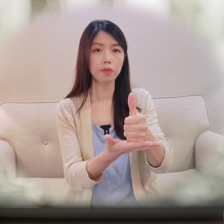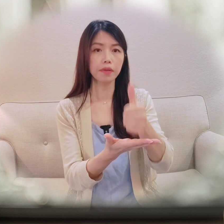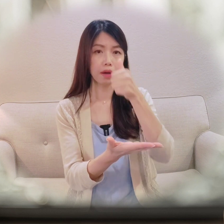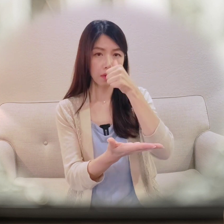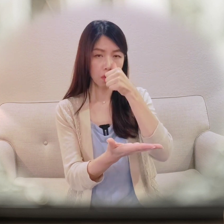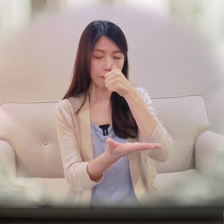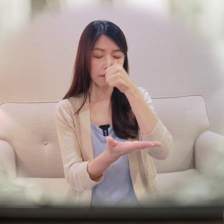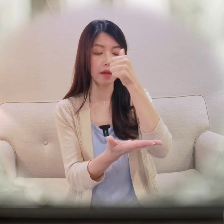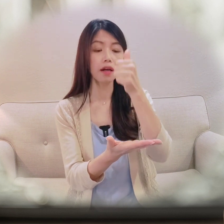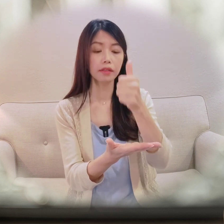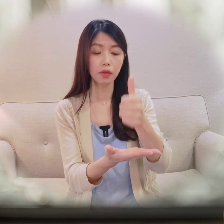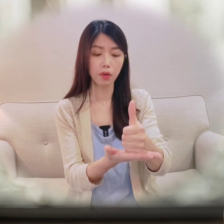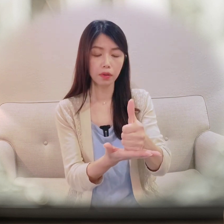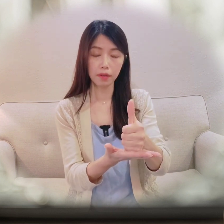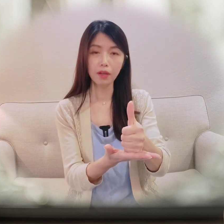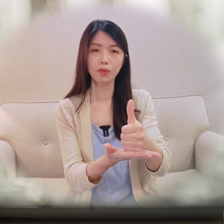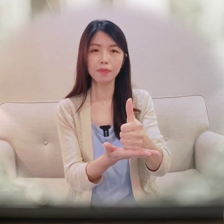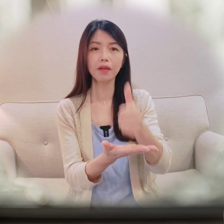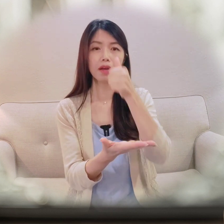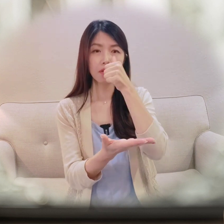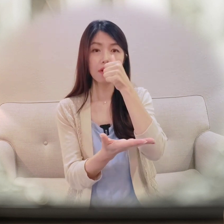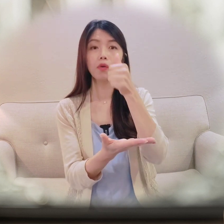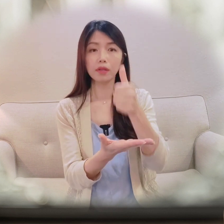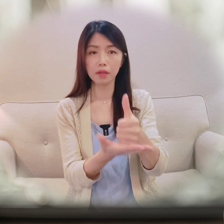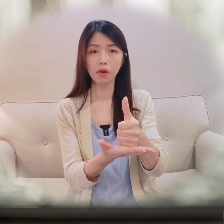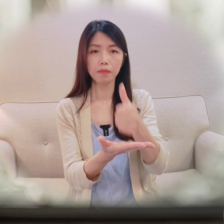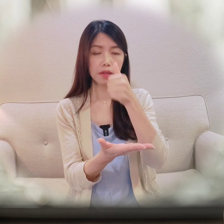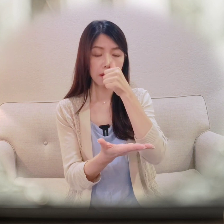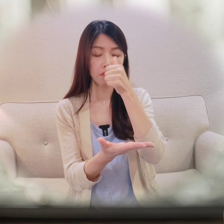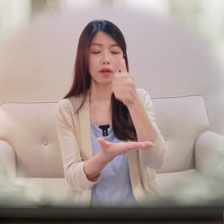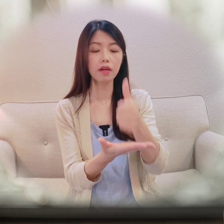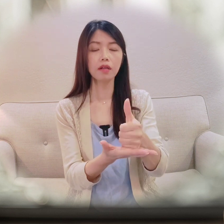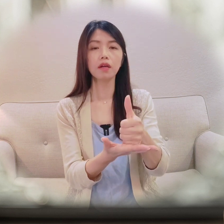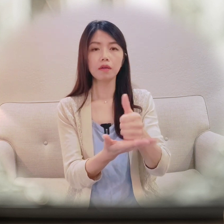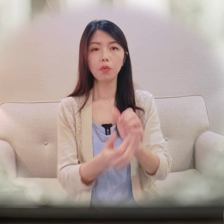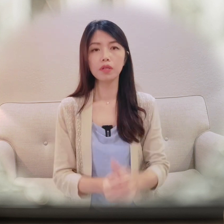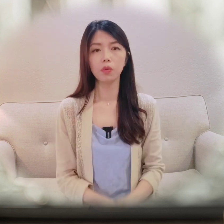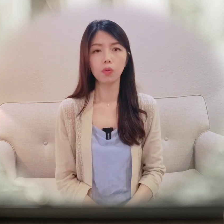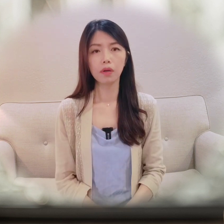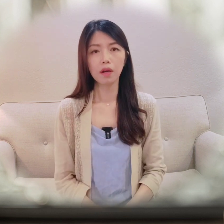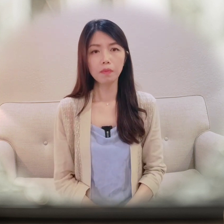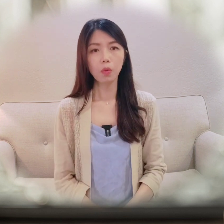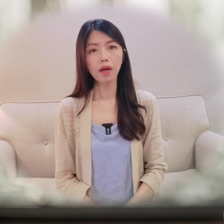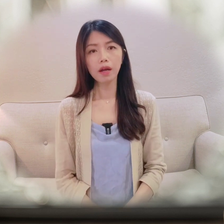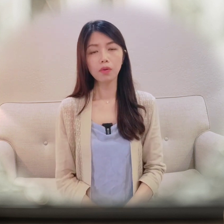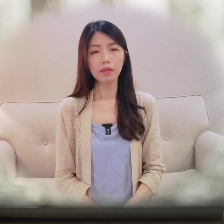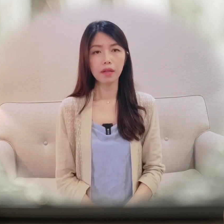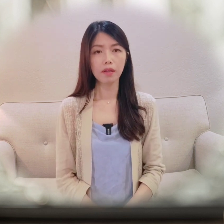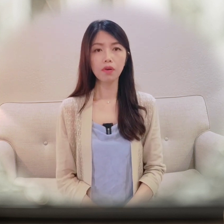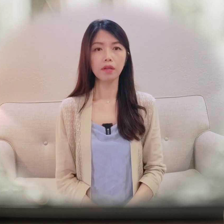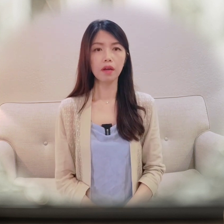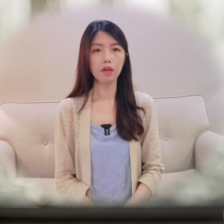위에 내려놓으시면 돼요. 코 옆에 댔다가 그대로 내려놓으시면 죄라고 한 뜻의 수어가 됩니다. 죄를 보시고. 보다라고